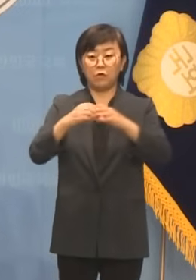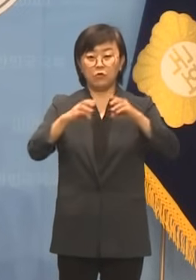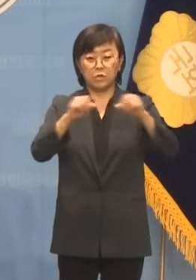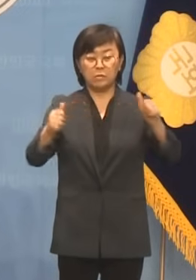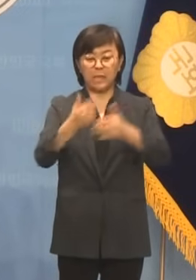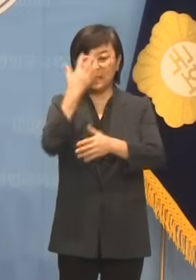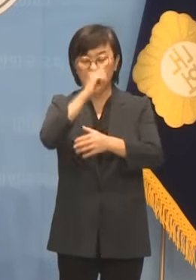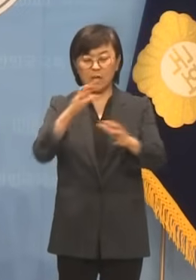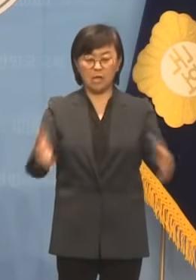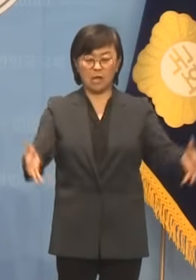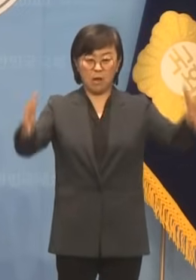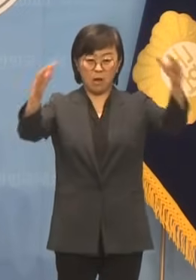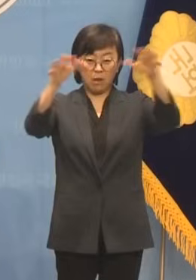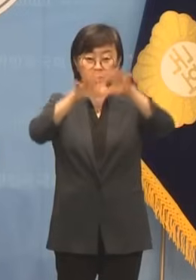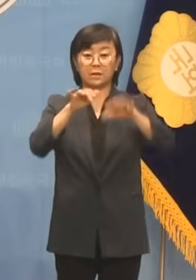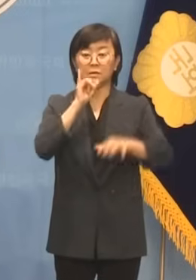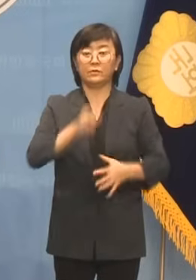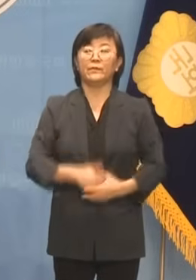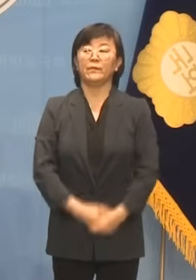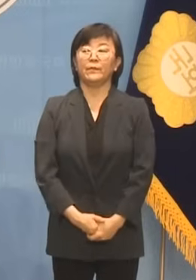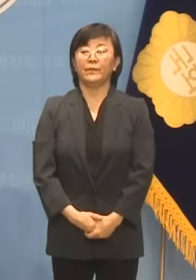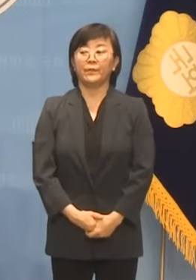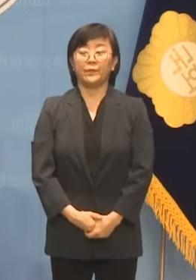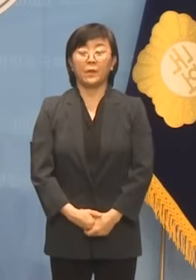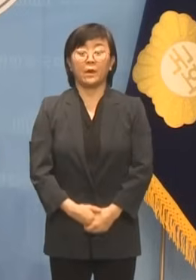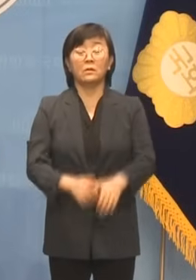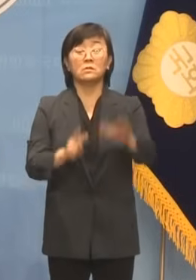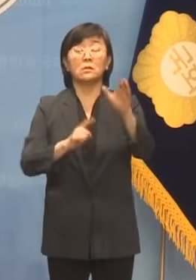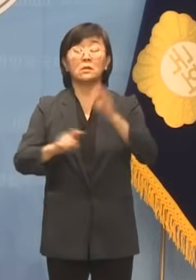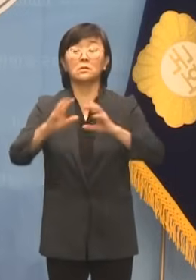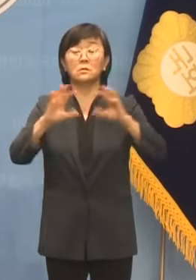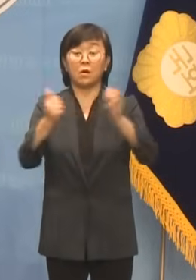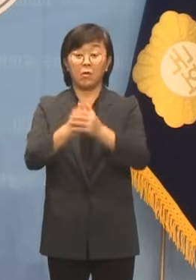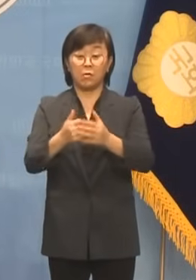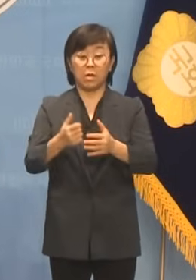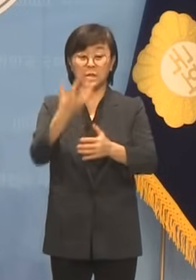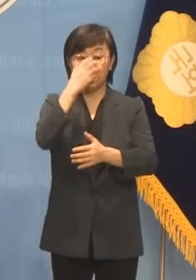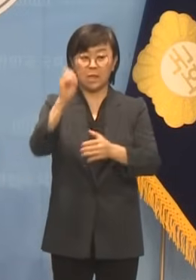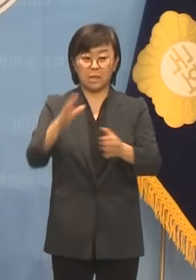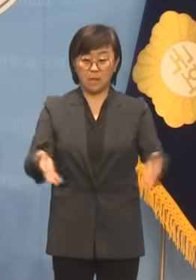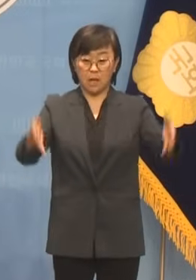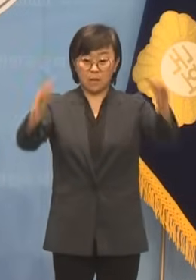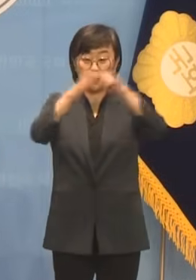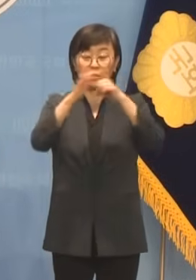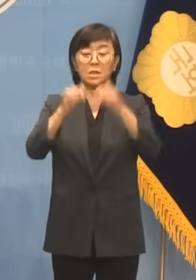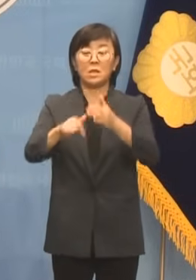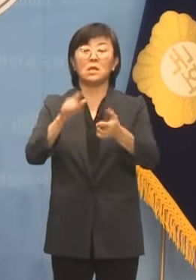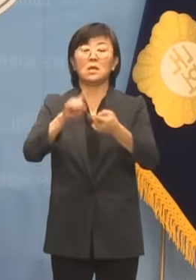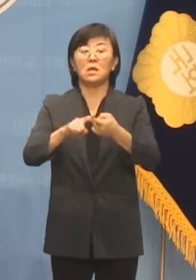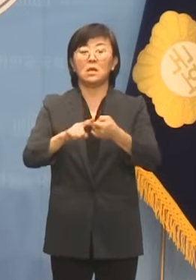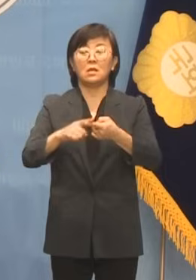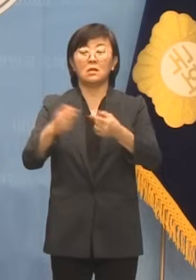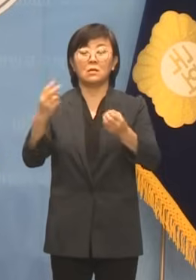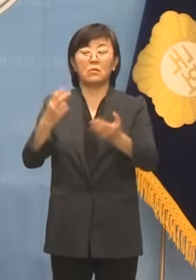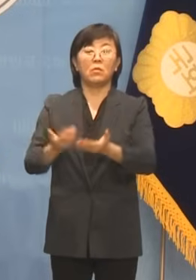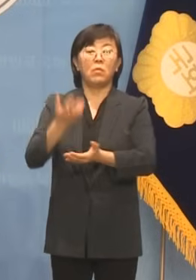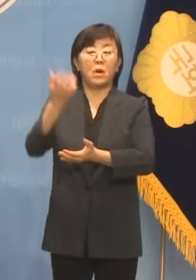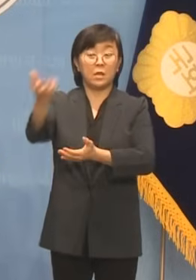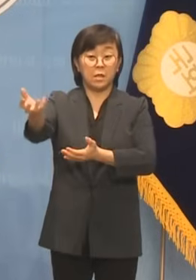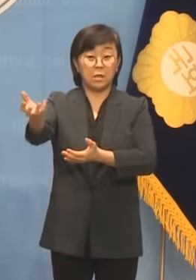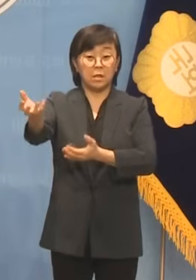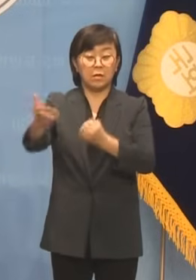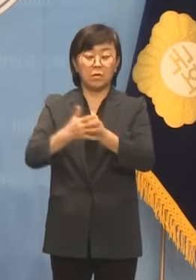산으로 넘쳐날 우려도 있습니다. 선진국에 넘치는 쓰레기를 개발도상국으로 넘기는 통에 쓰레기들은